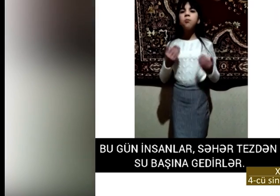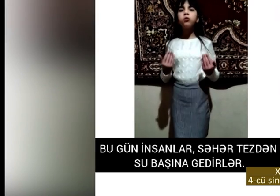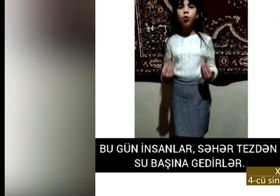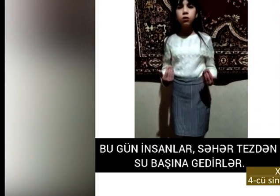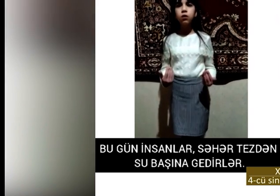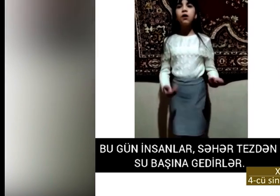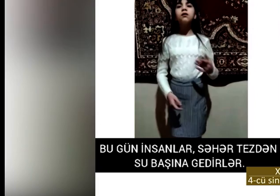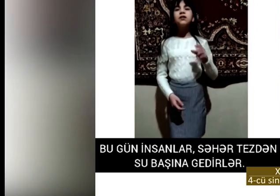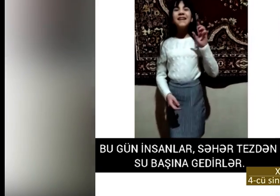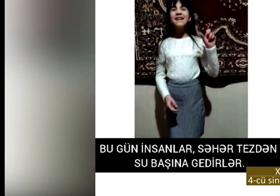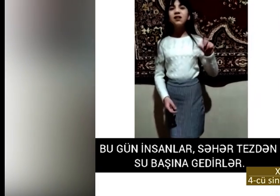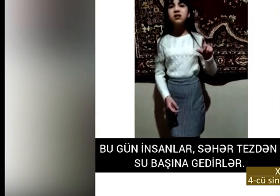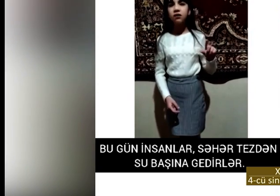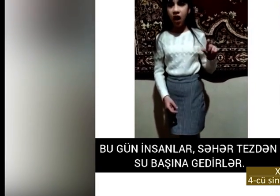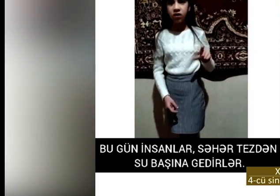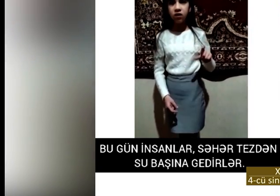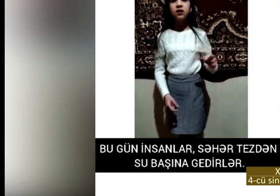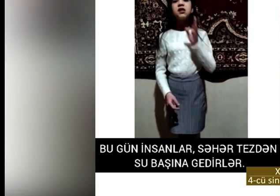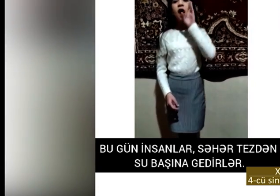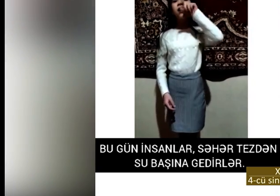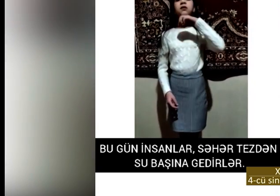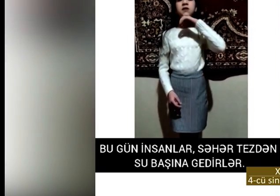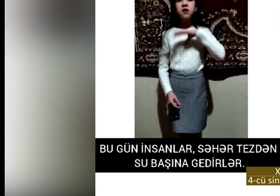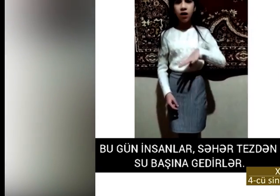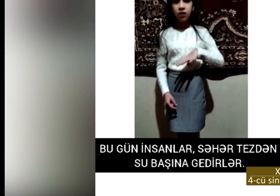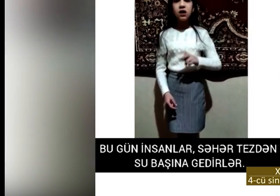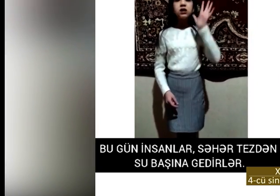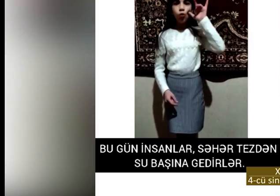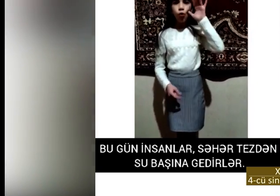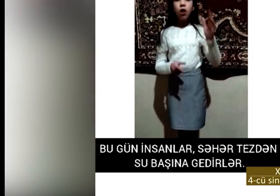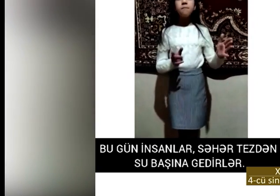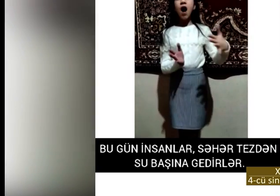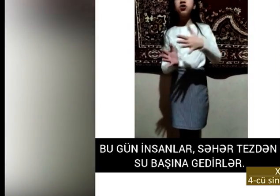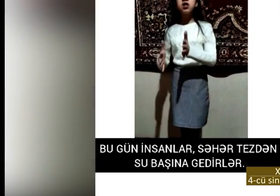Bugün insanlar səhər tezdən su başına gedirlər.